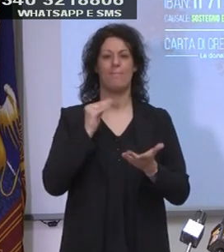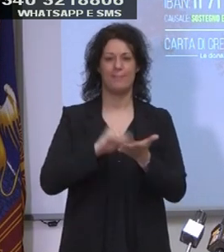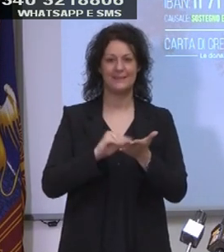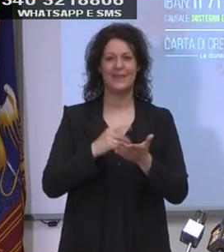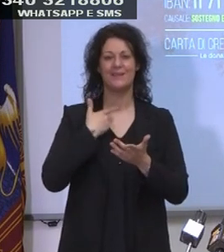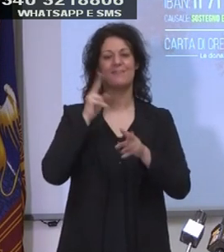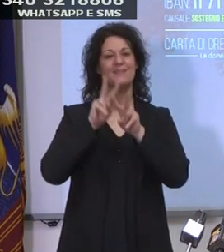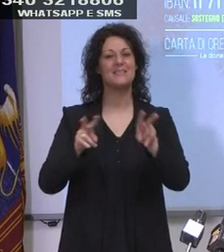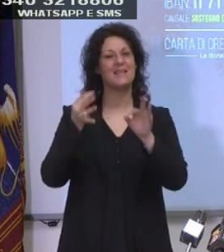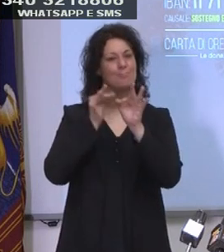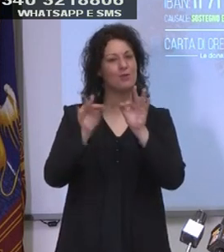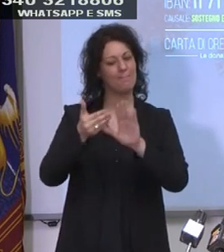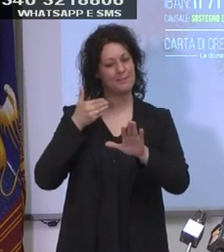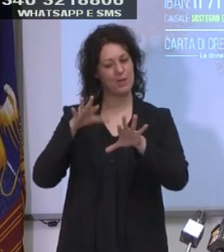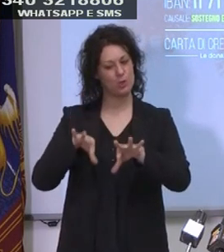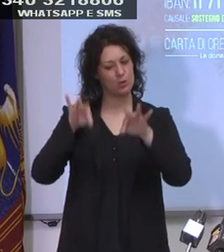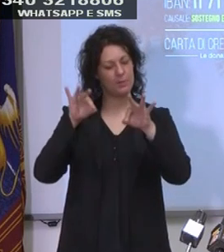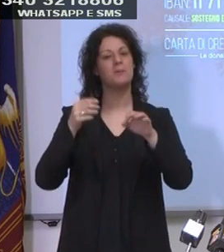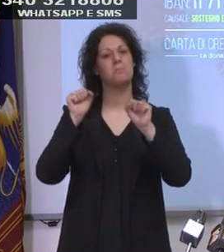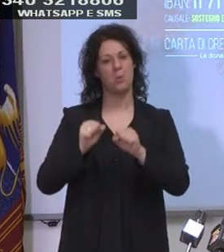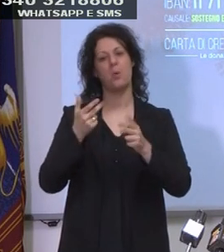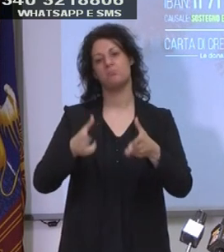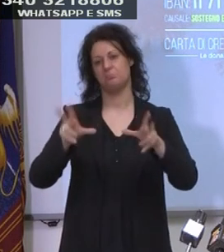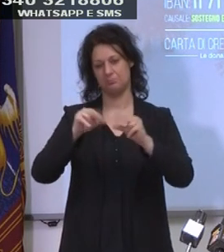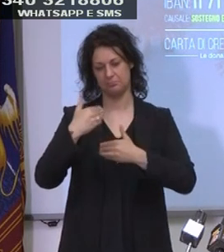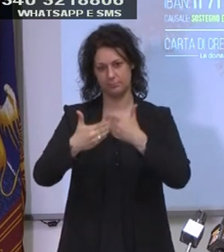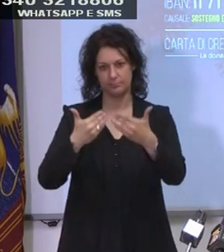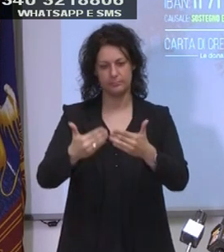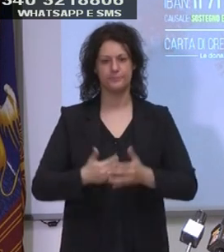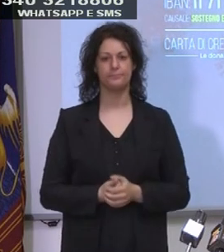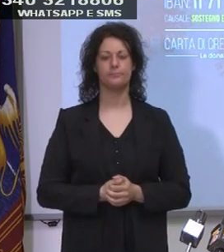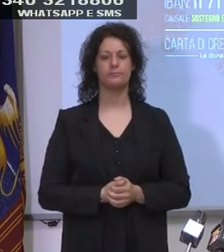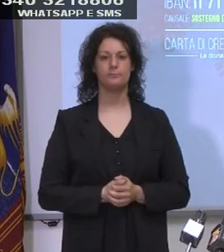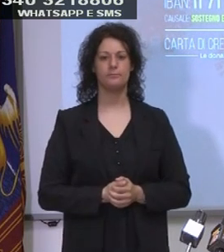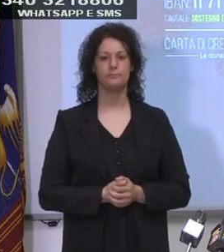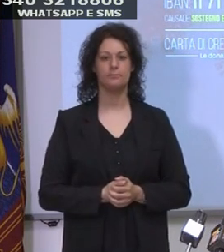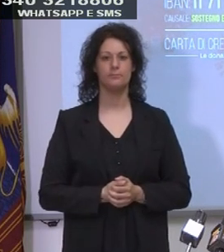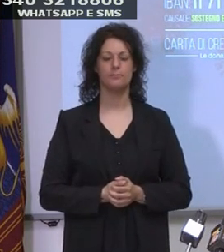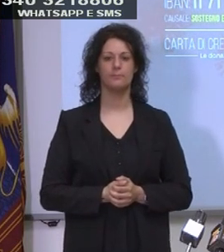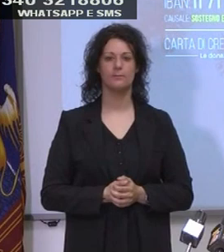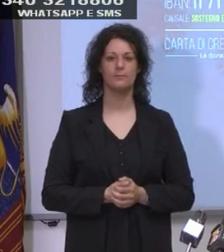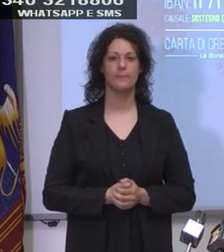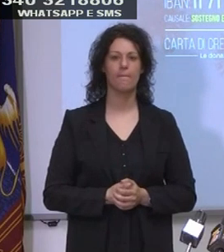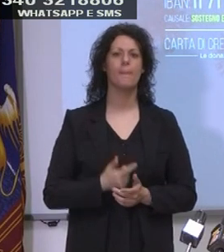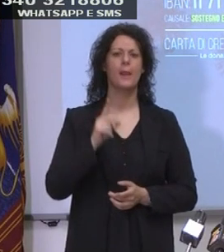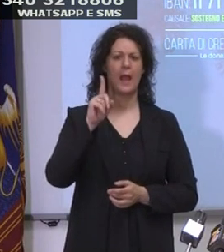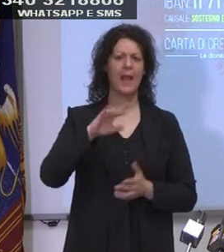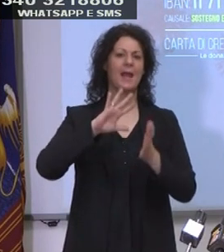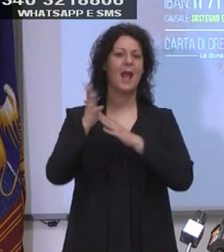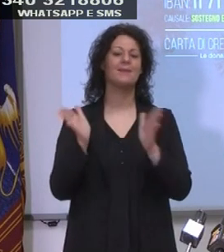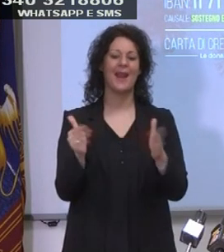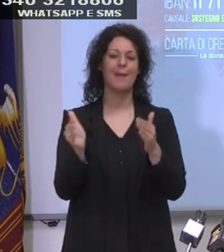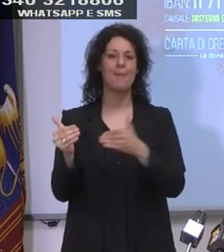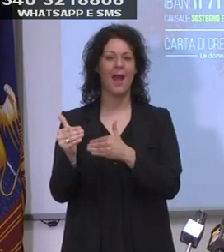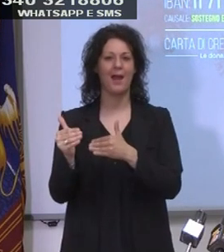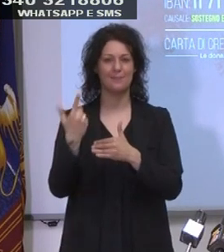visite specialistiche che erano sospese, quelle a 30-60 giorni, e anche tutto il resto, quindi ci sono già l'attivazione di alcuni reparti